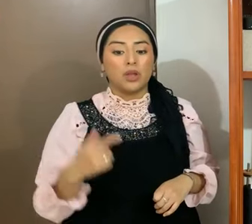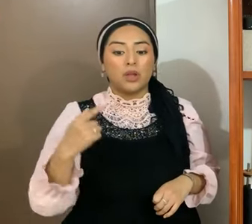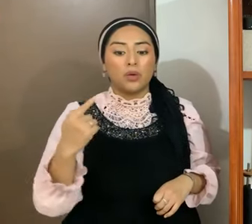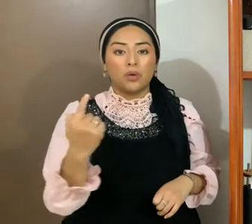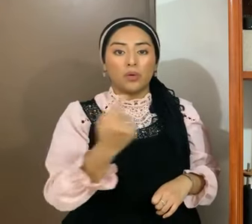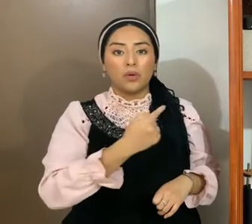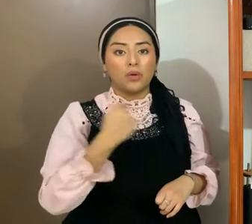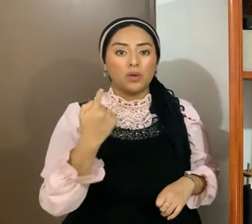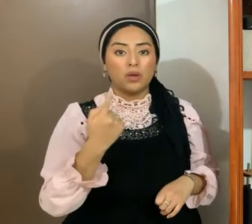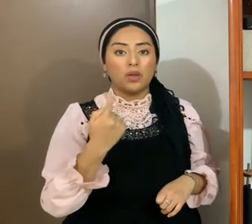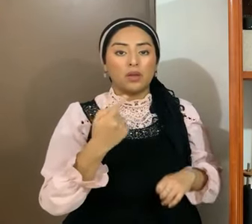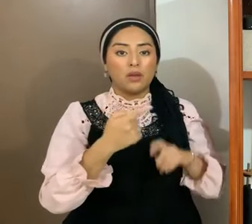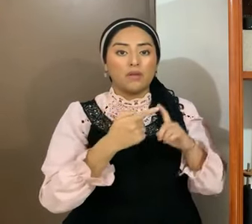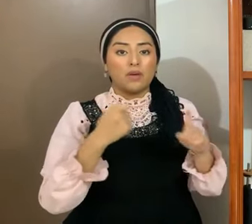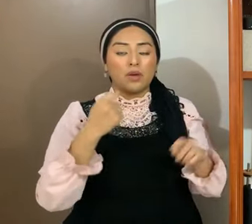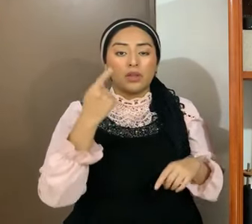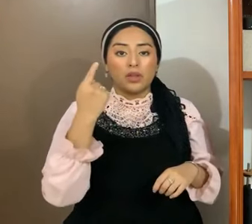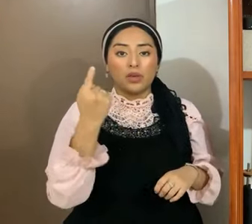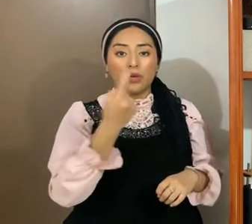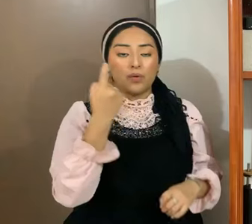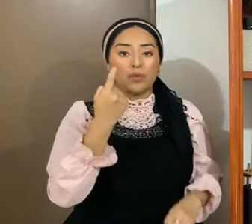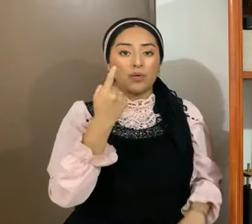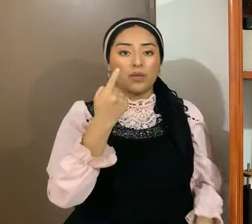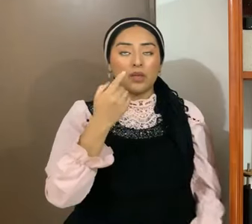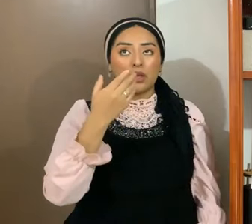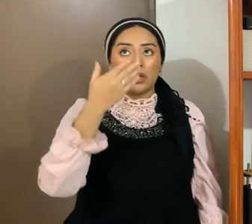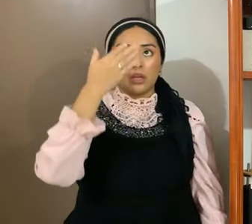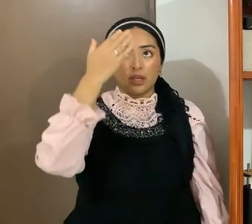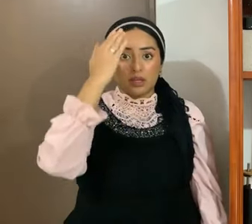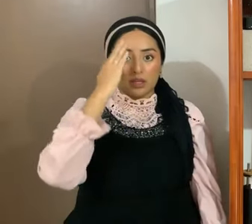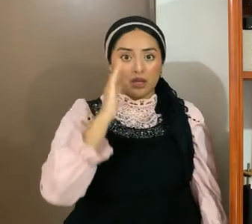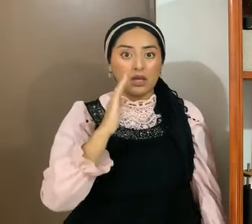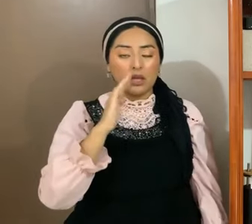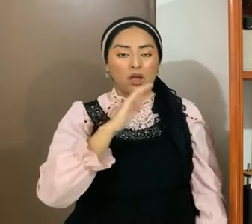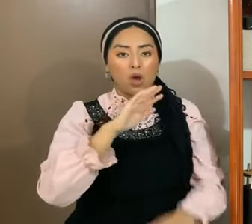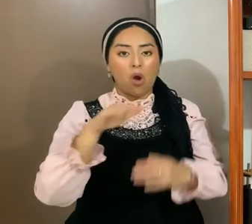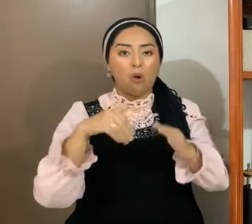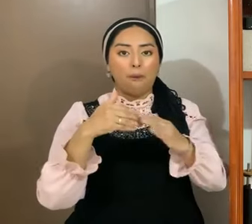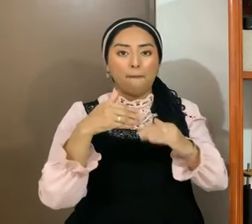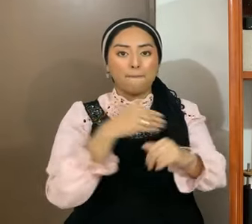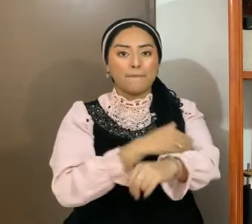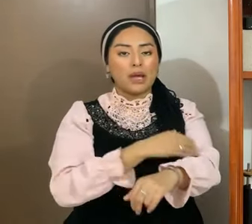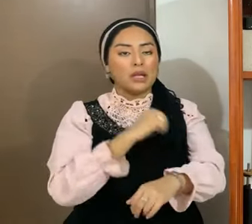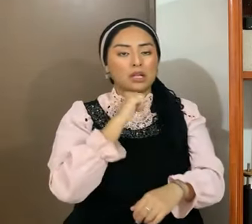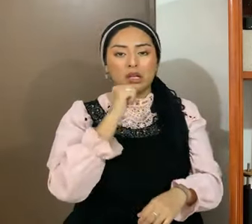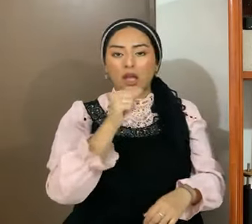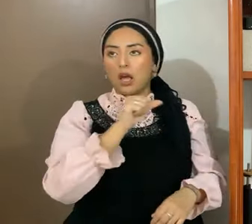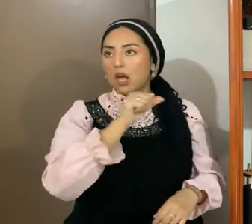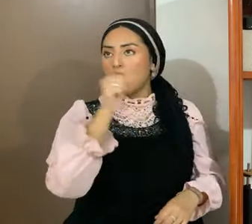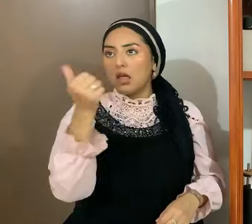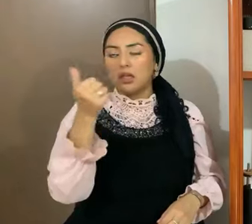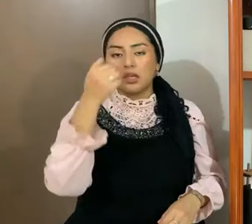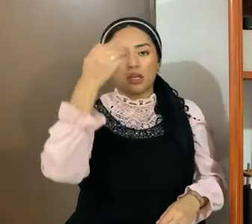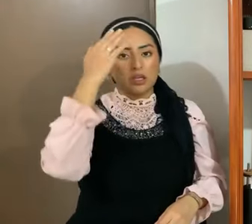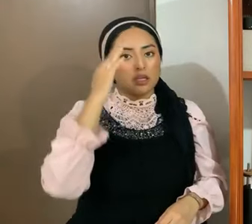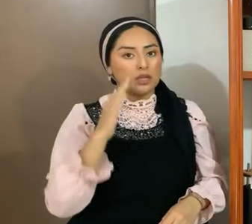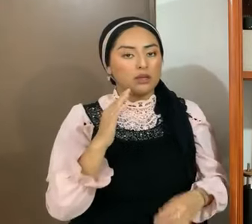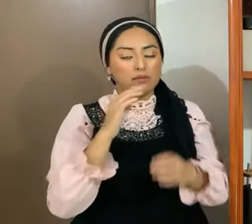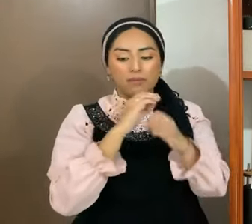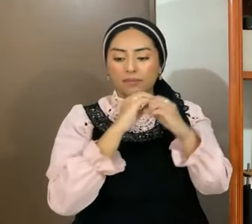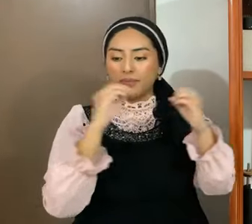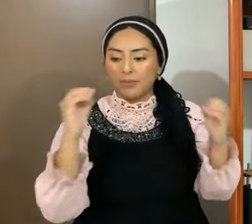Somos del único Dios, para que se entienda, todopoderoso. No hay otro Dios, no hay otro